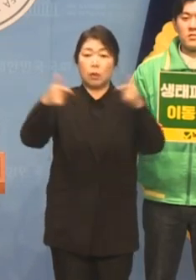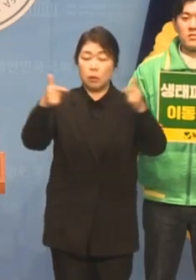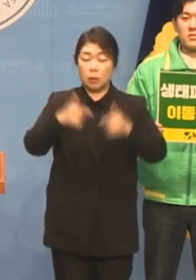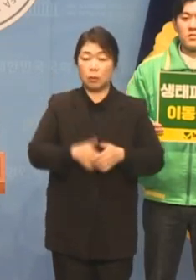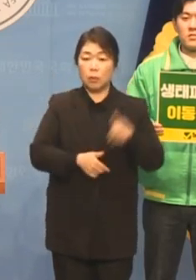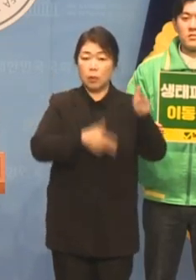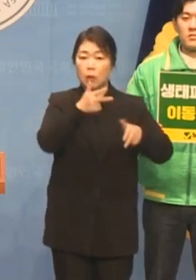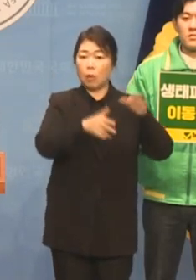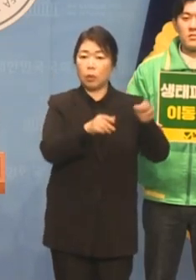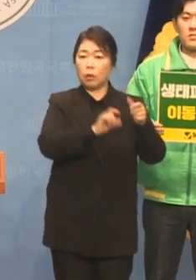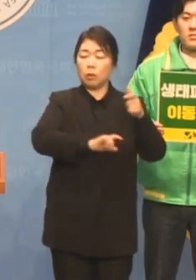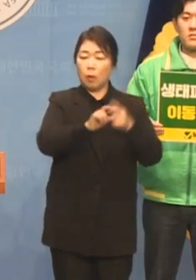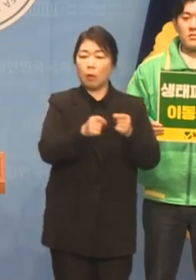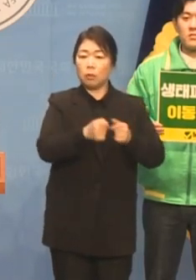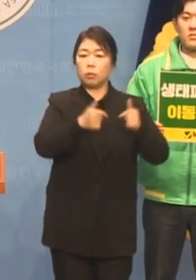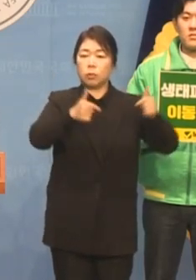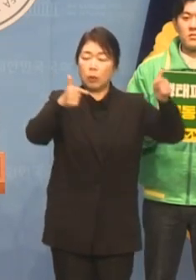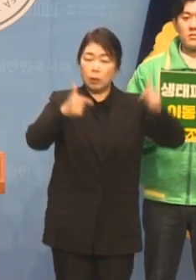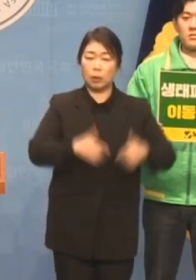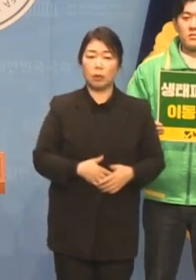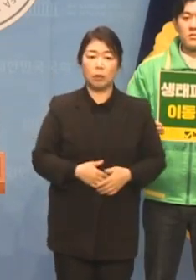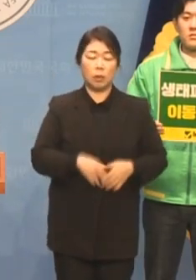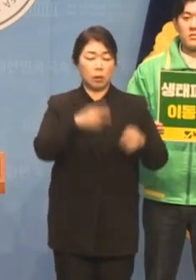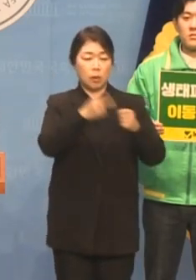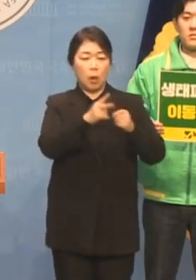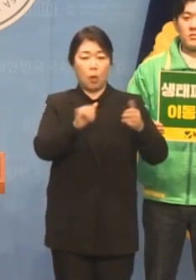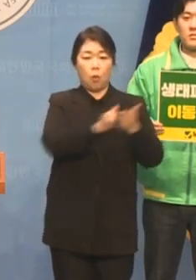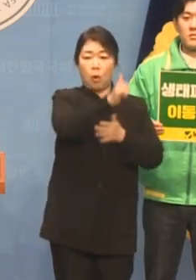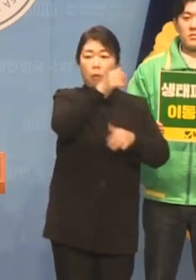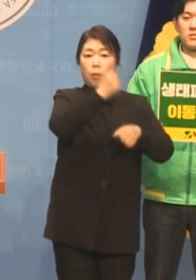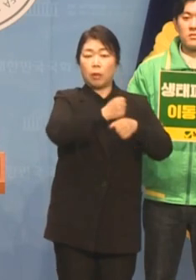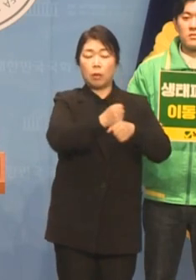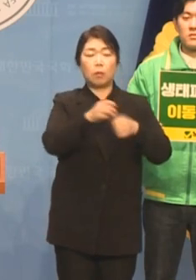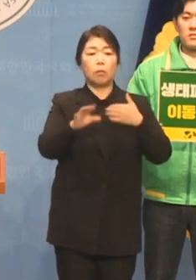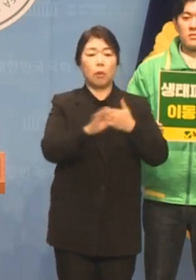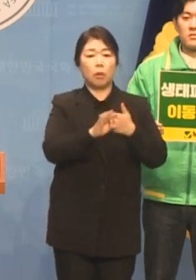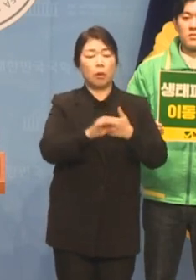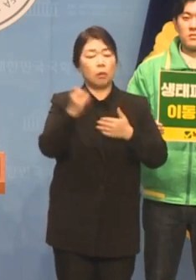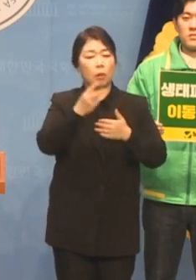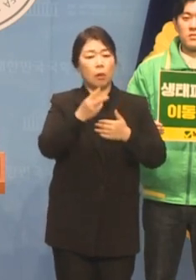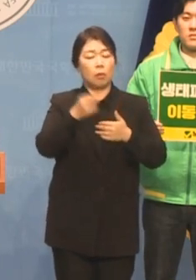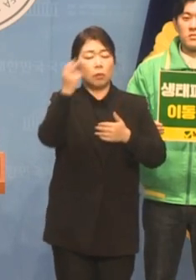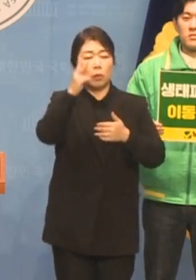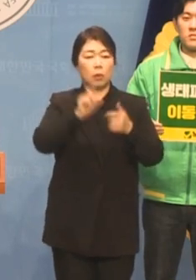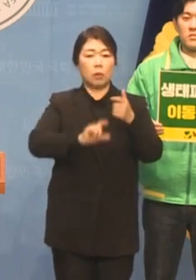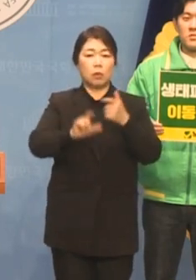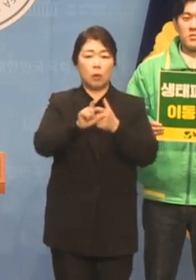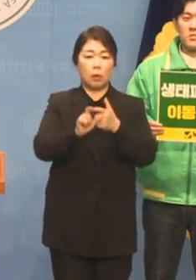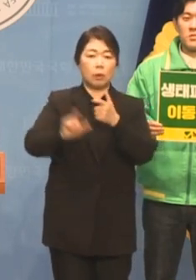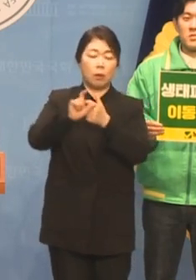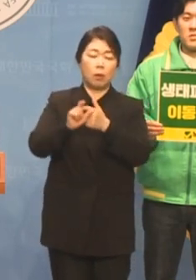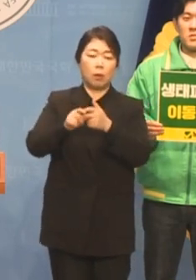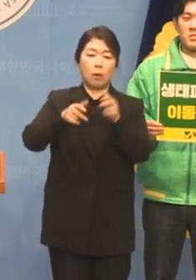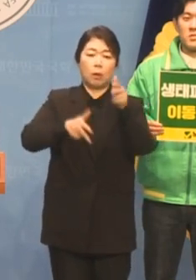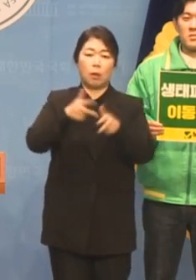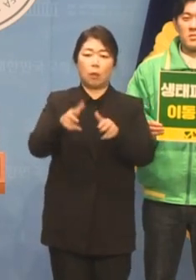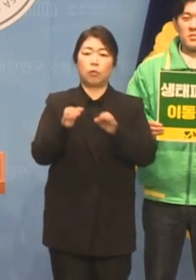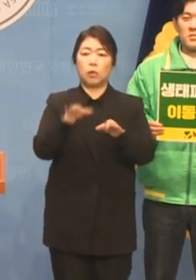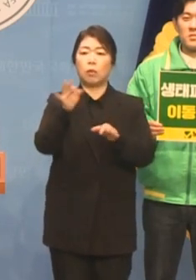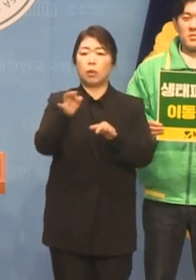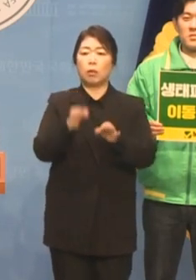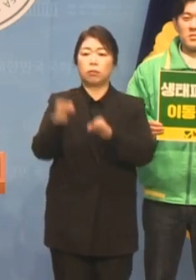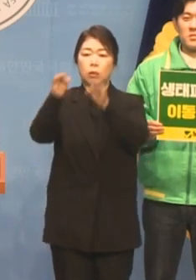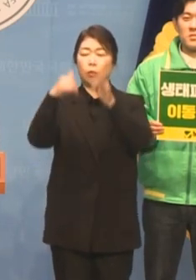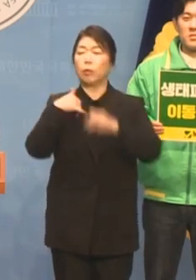사업비가 계속 증가했습니다 제 2공항 사업이 착공되면 또 어떤 변수로 사업비가 증가하는지 예측할 수